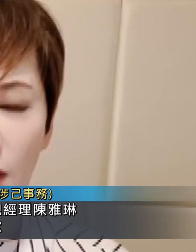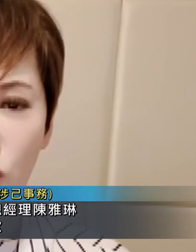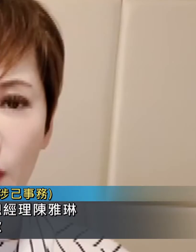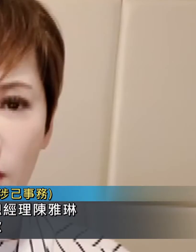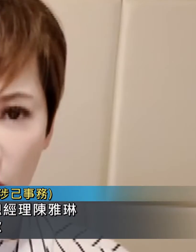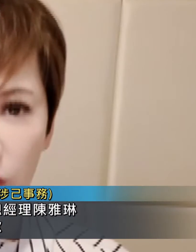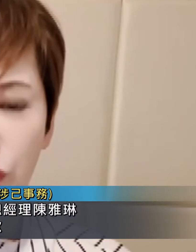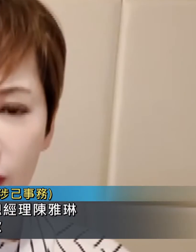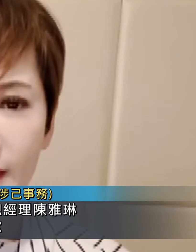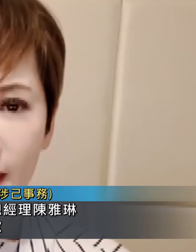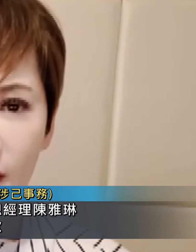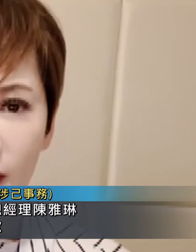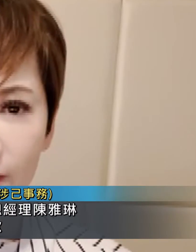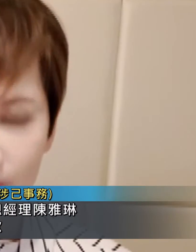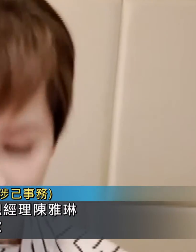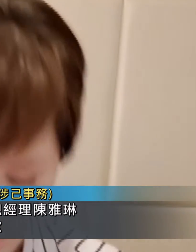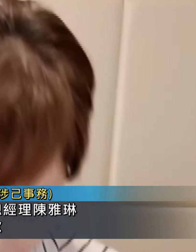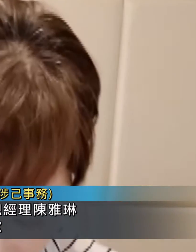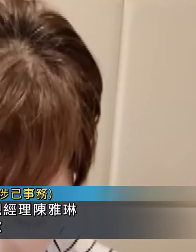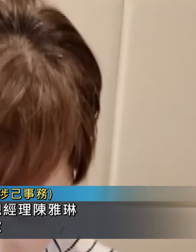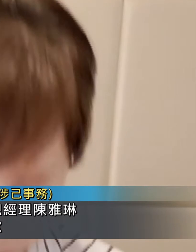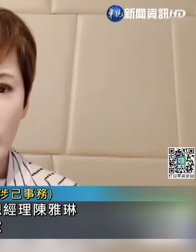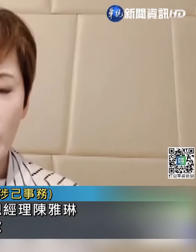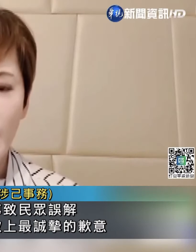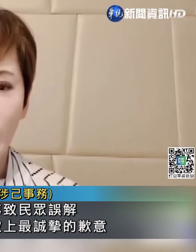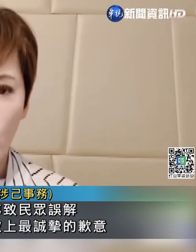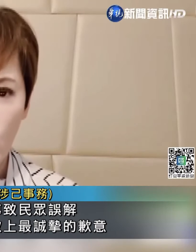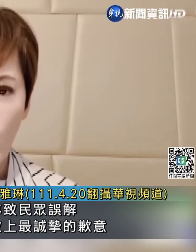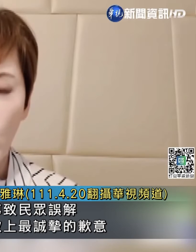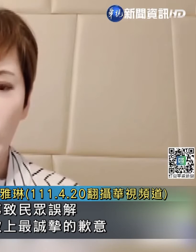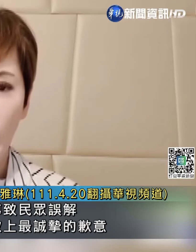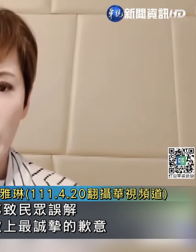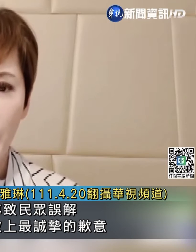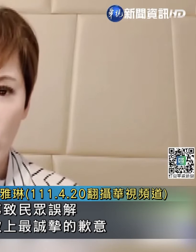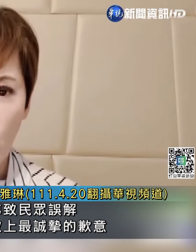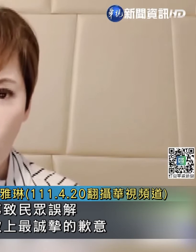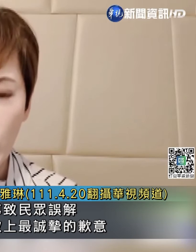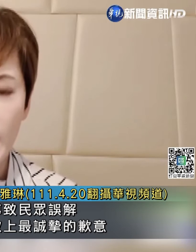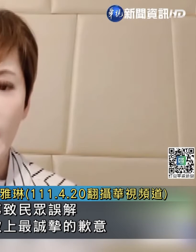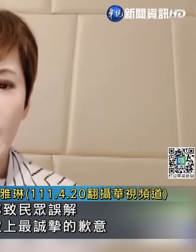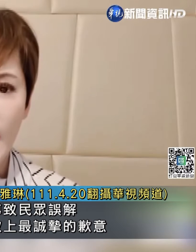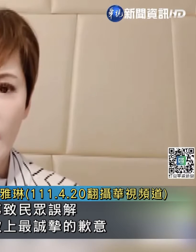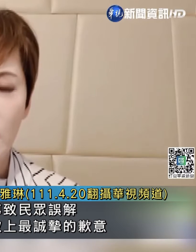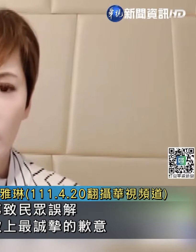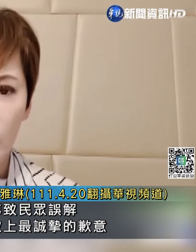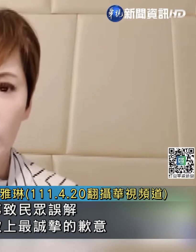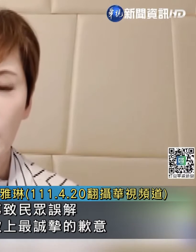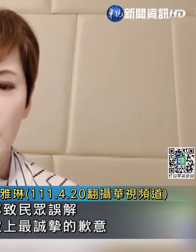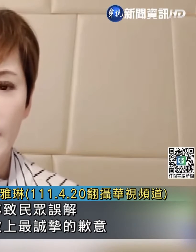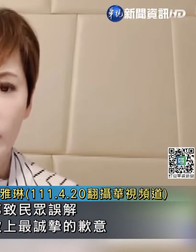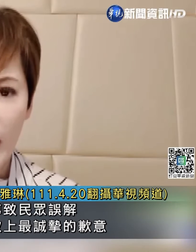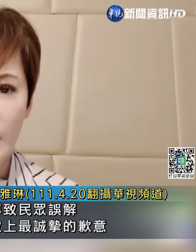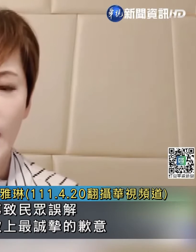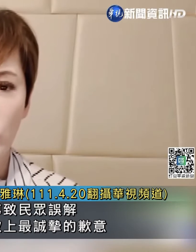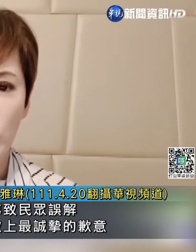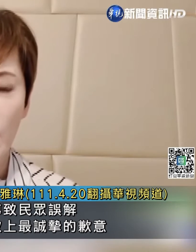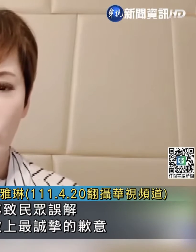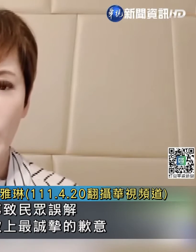陈雅玲也向社会大众道歉。 产生这样的错误，导致民众误解，在此特地向大家致上